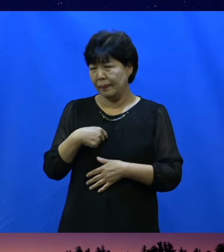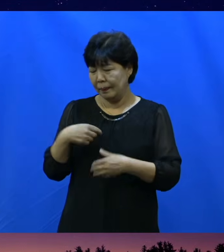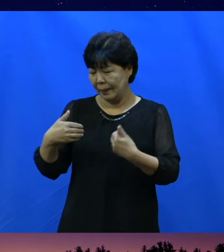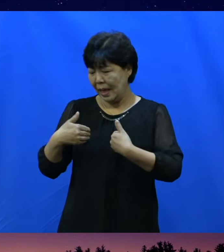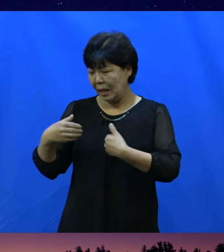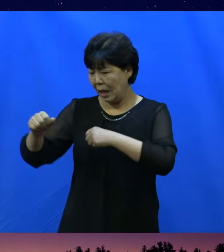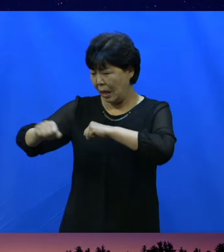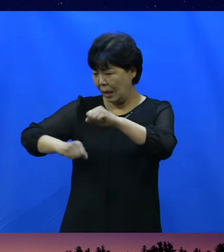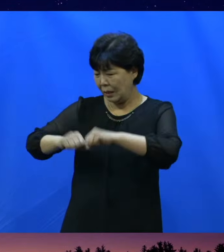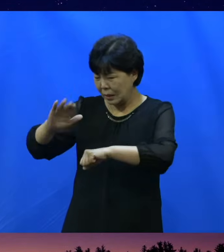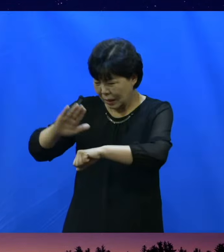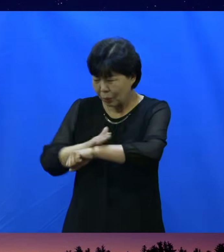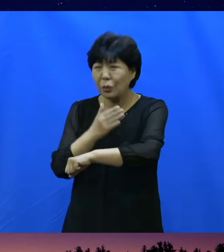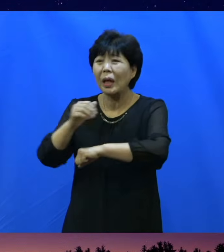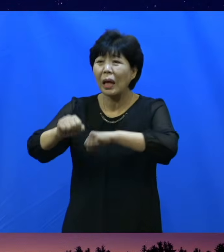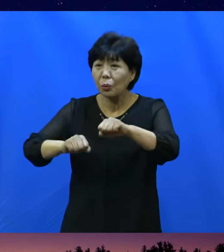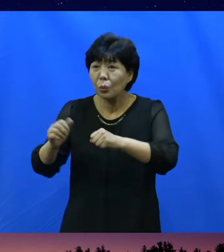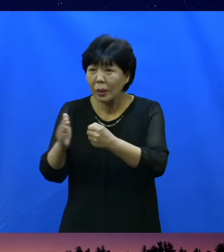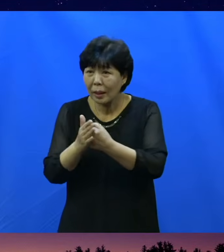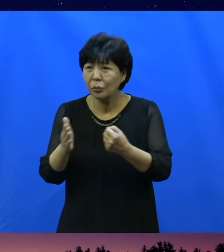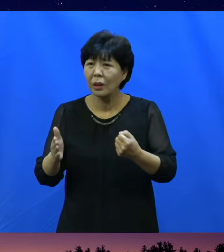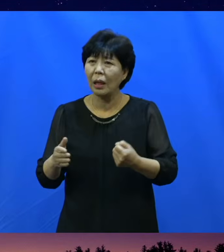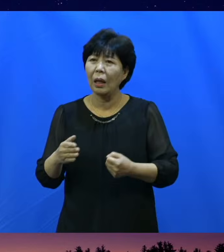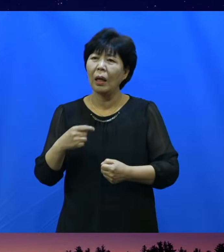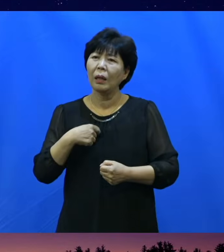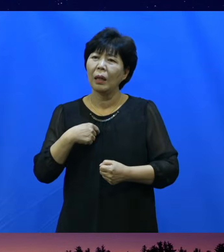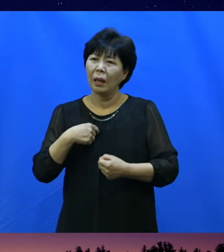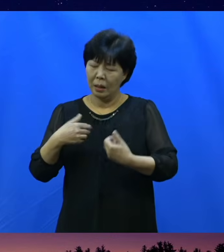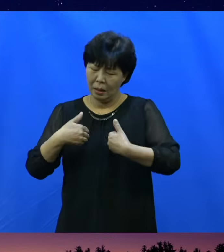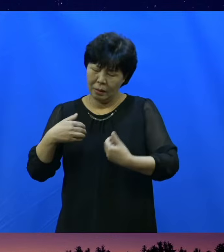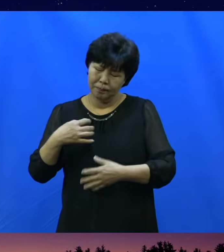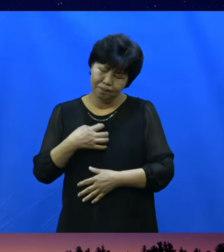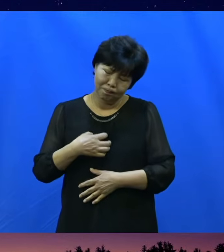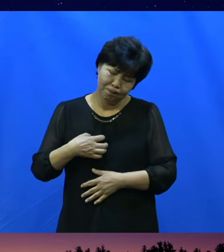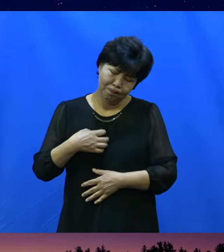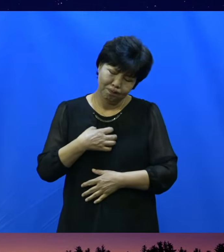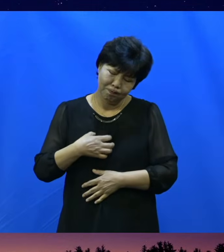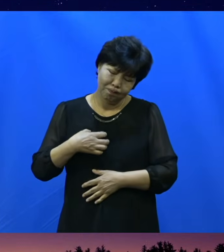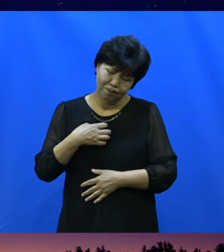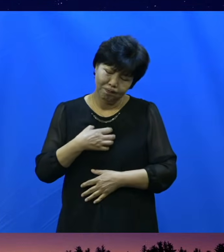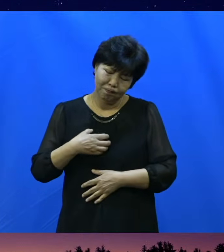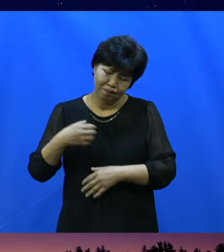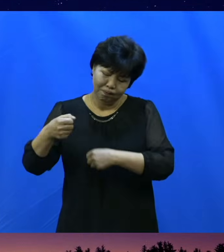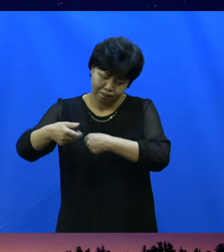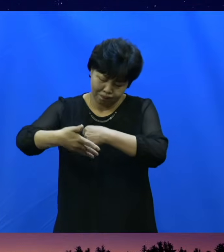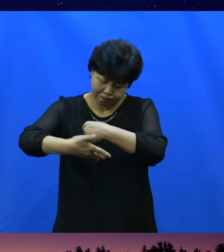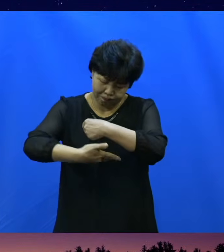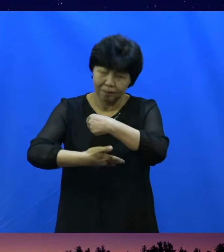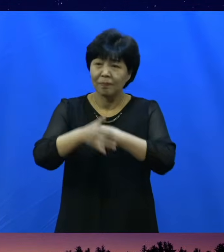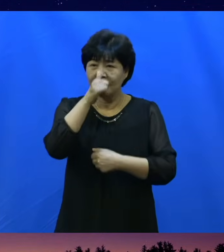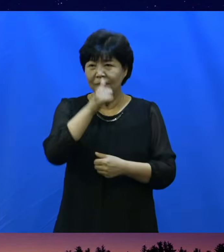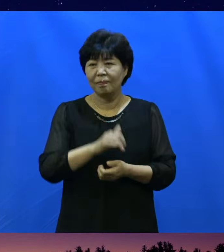어떤 행위들이 계속 자기의 삶에 부정적인 생각, 영향을 주고 있는 거죠.